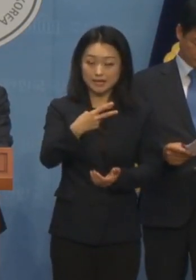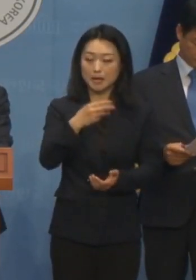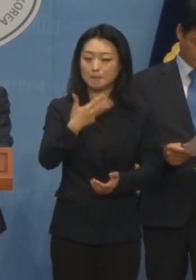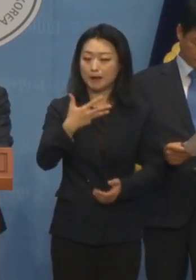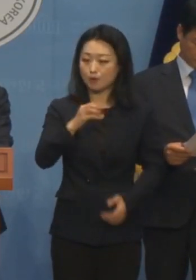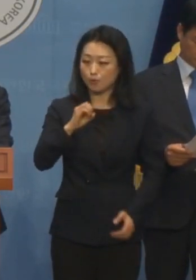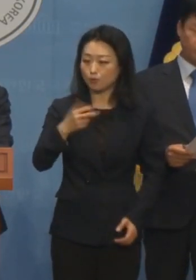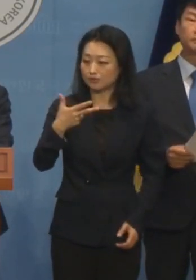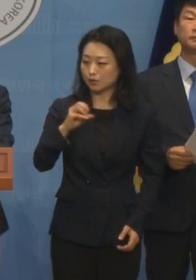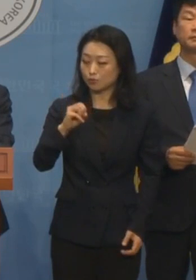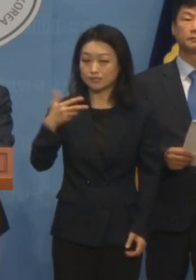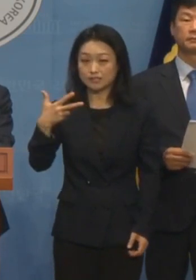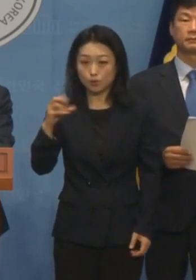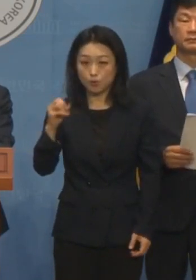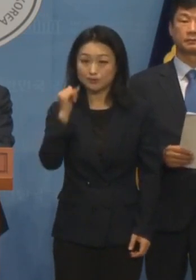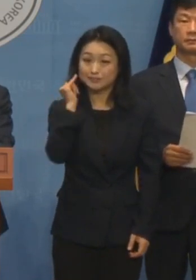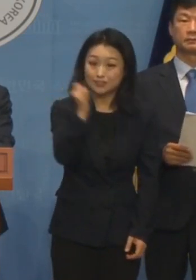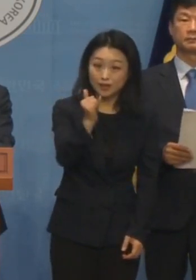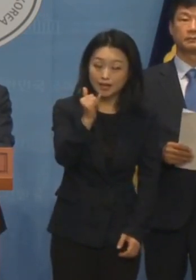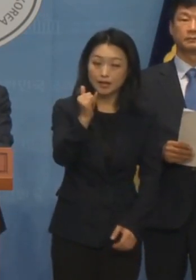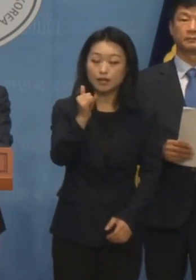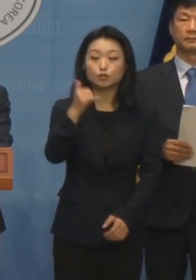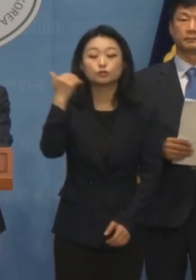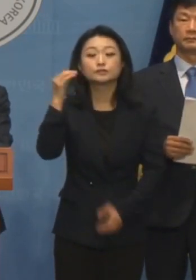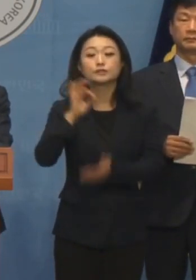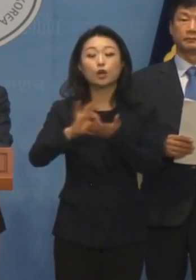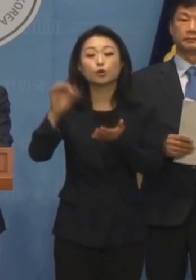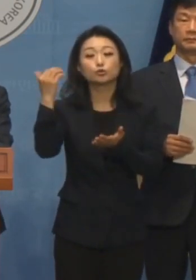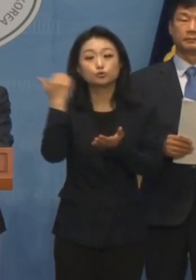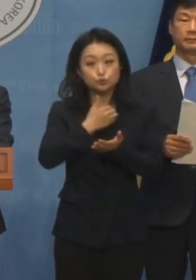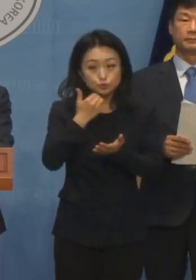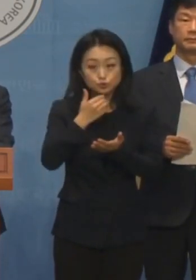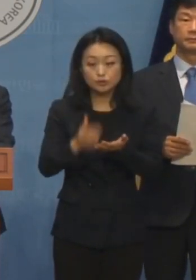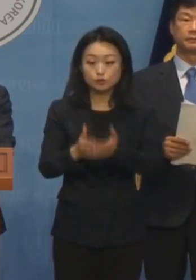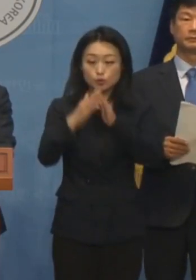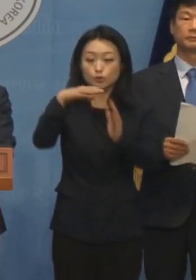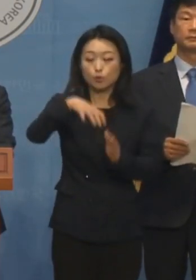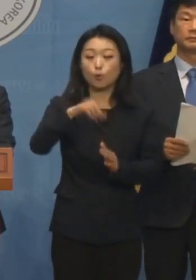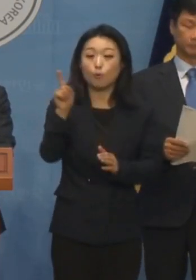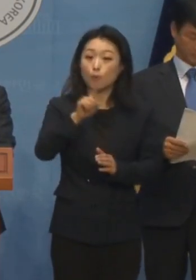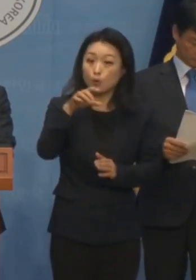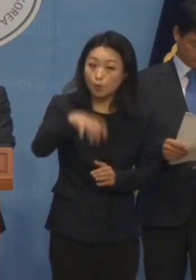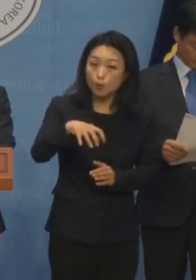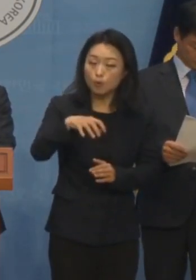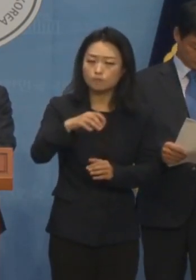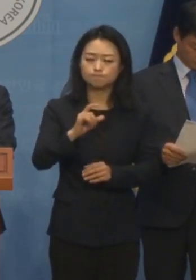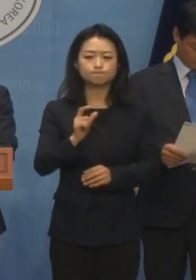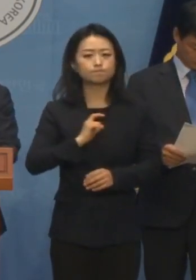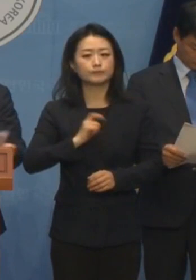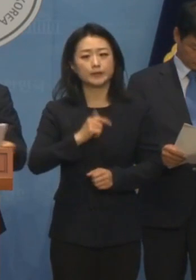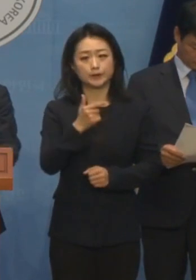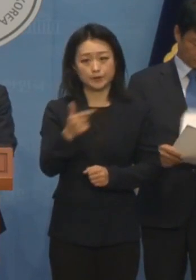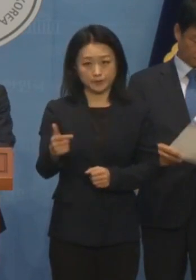02-800-7070 전화 회선의 설치 장소와 실제 사용자에 대한 의혹이 제기됐습니다.